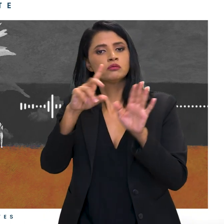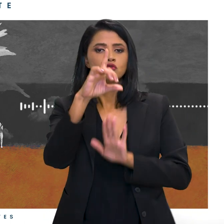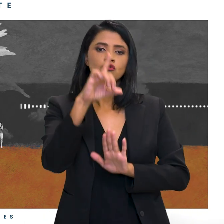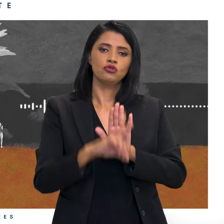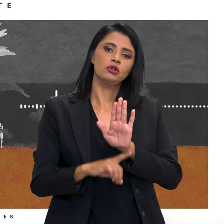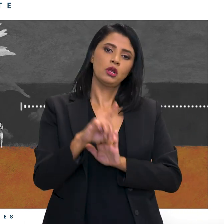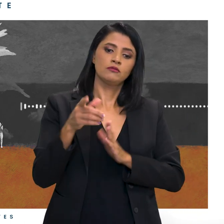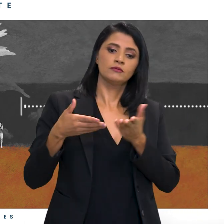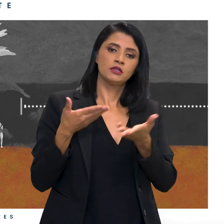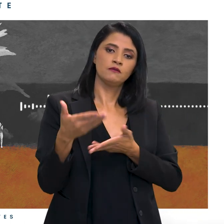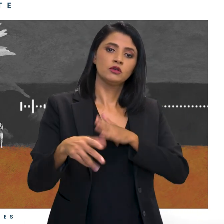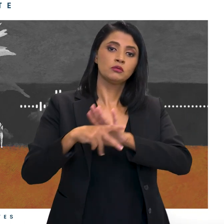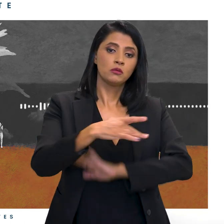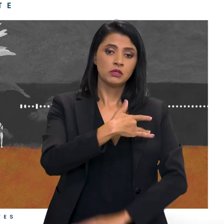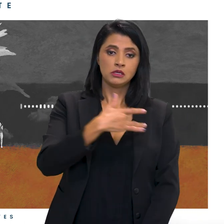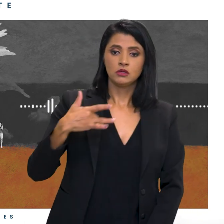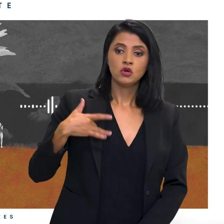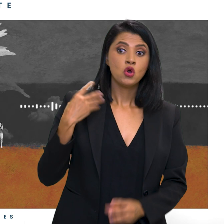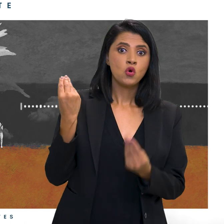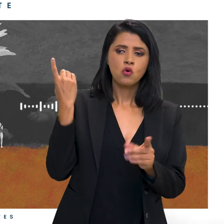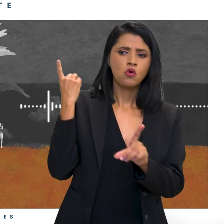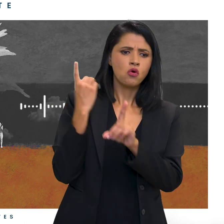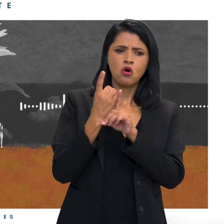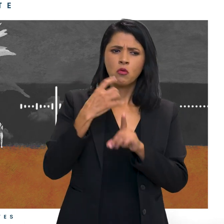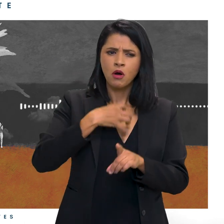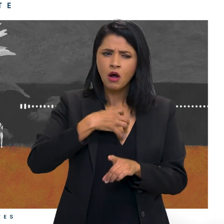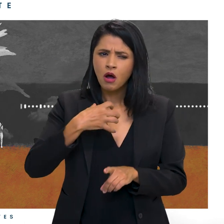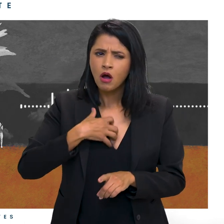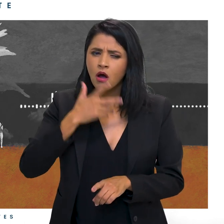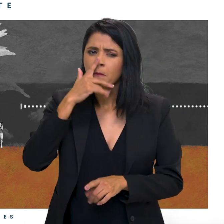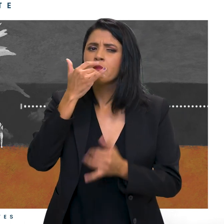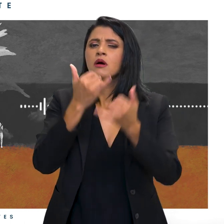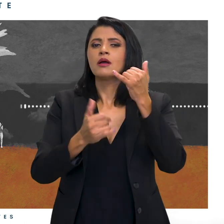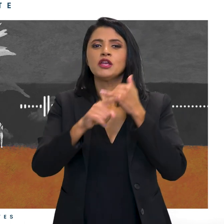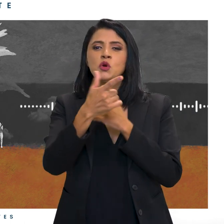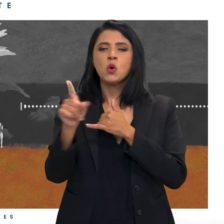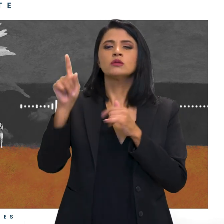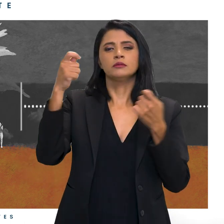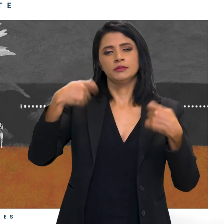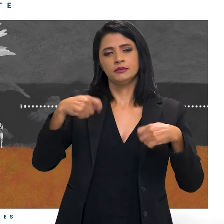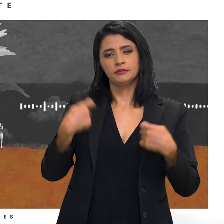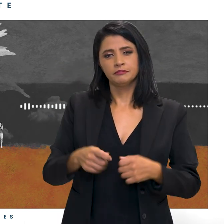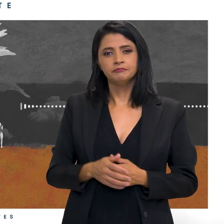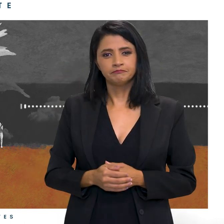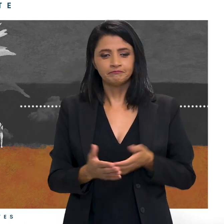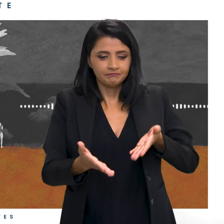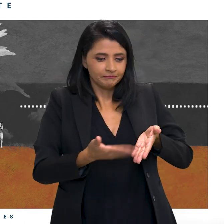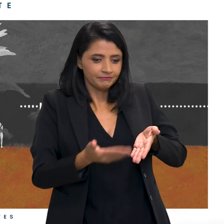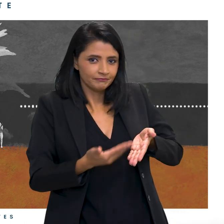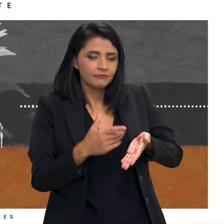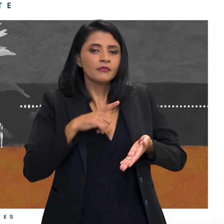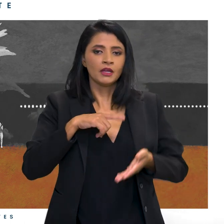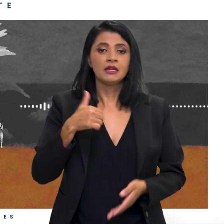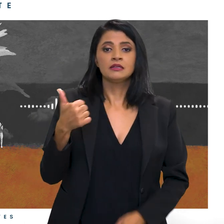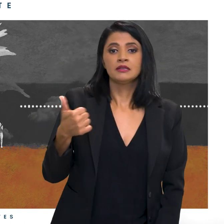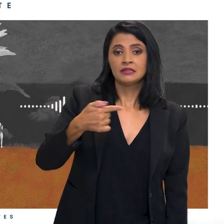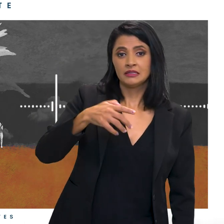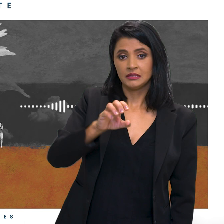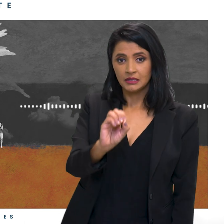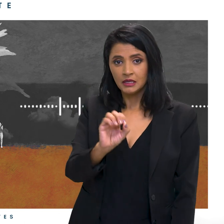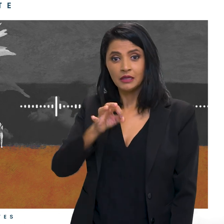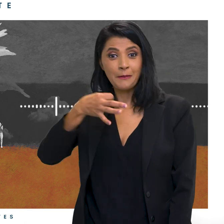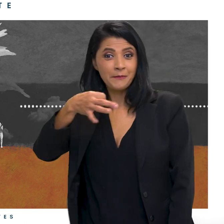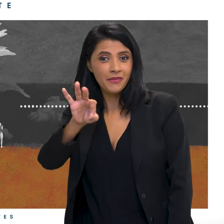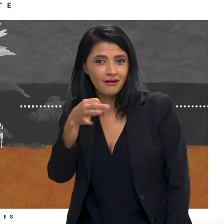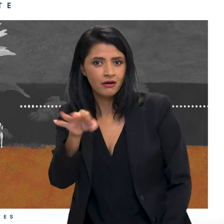a respeito de direitos, serviços de saúde, como reconhecer sintomas e o que mais for necessário. A caderneta tem